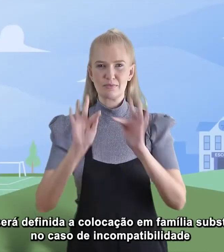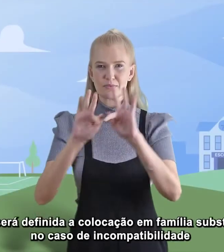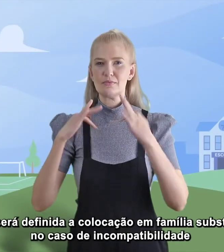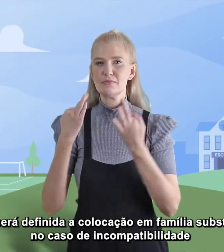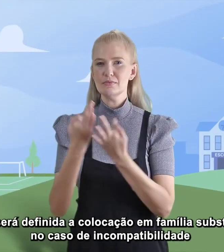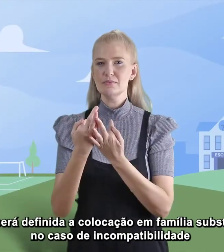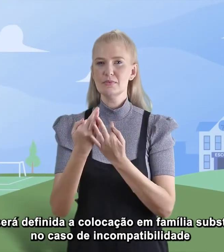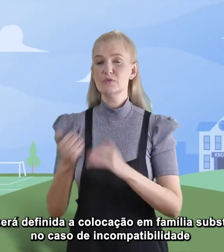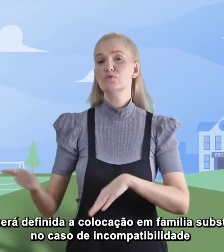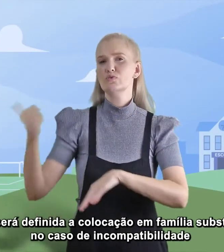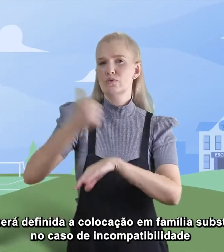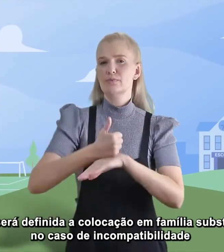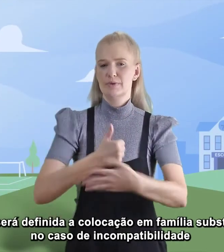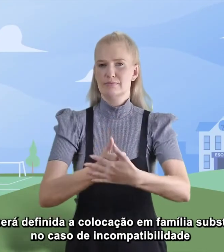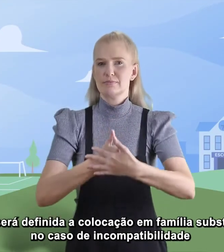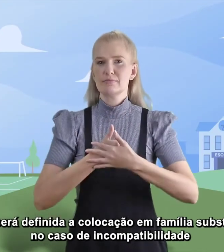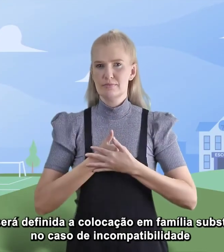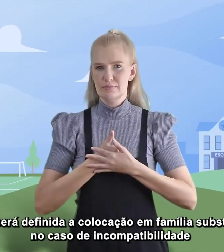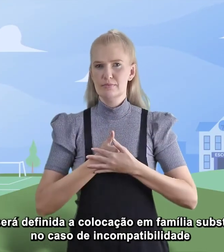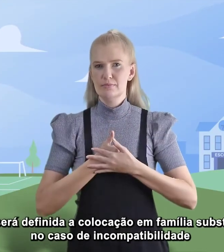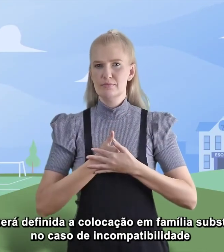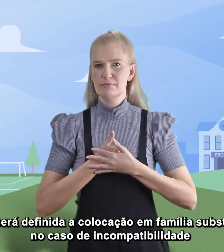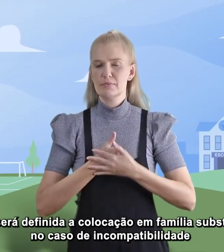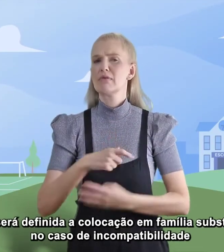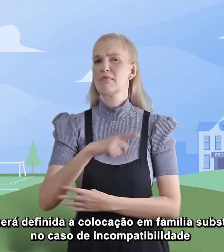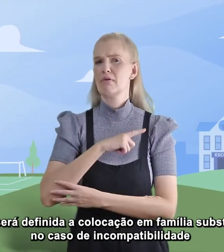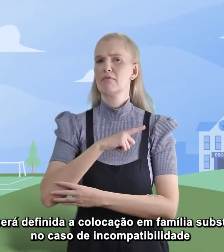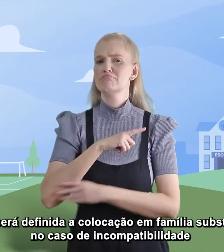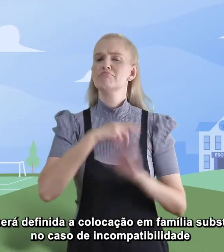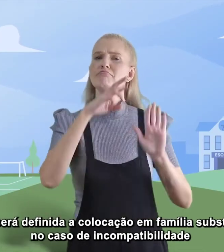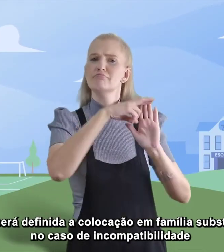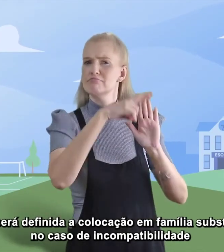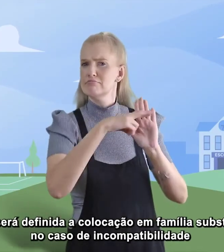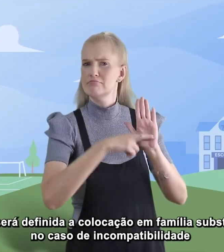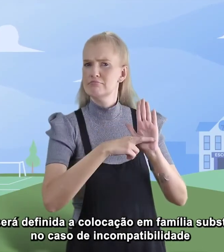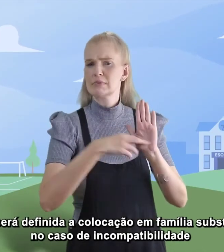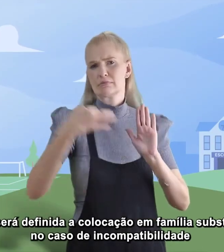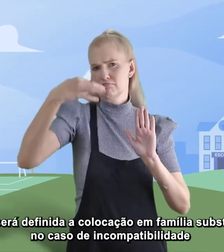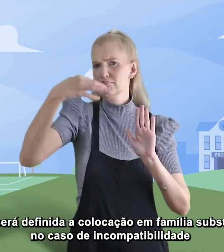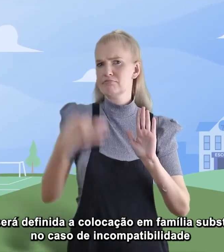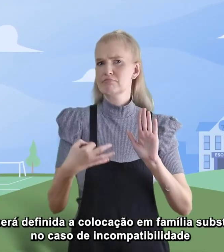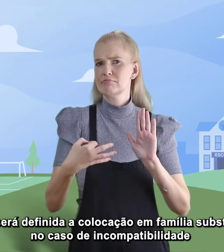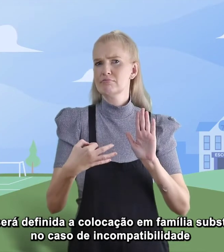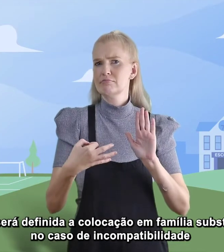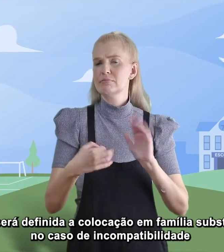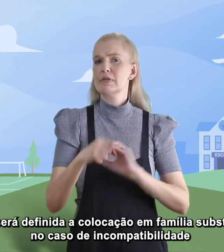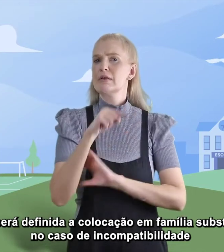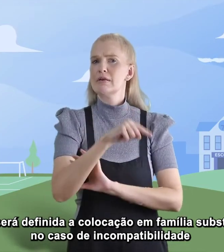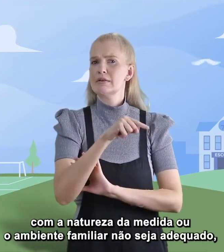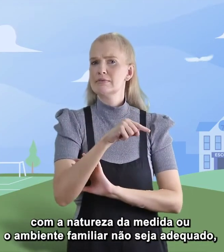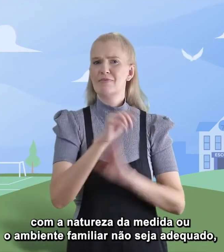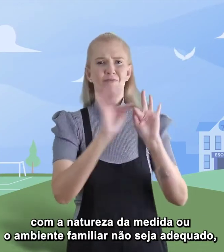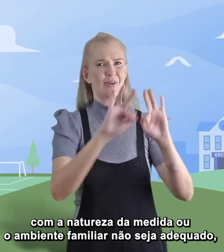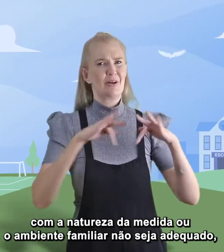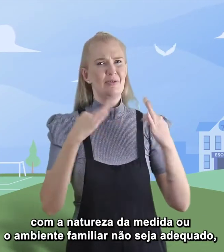Não será definida a colocação em família substituta no caso de incompatibilidade com a natureza da